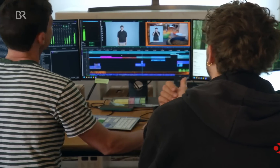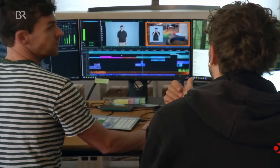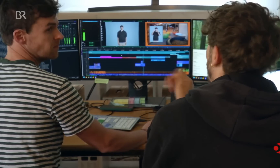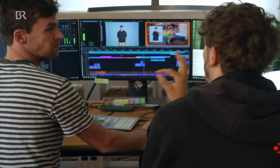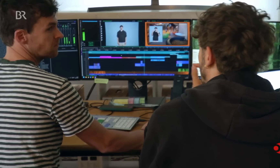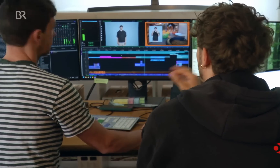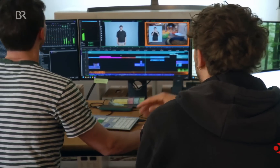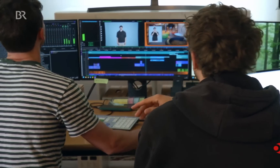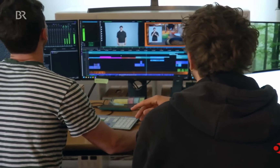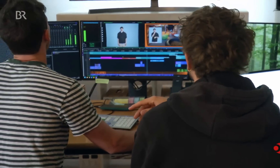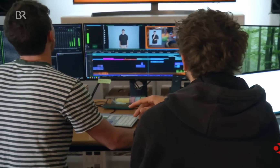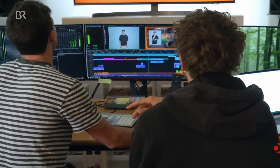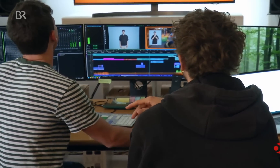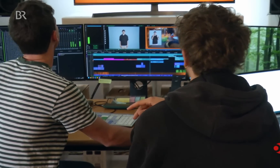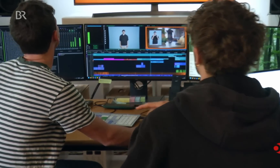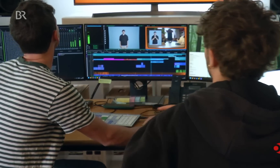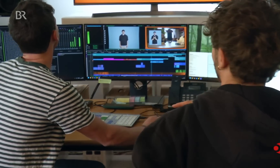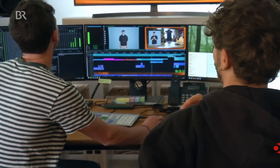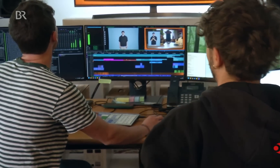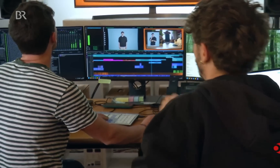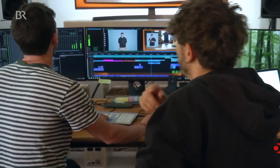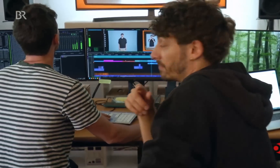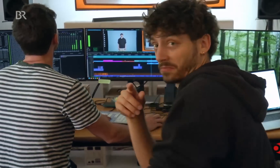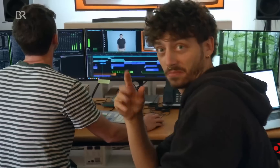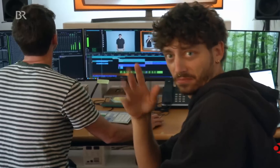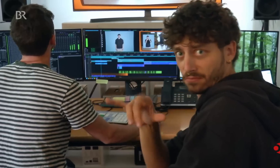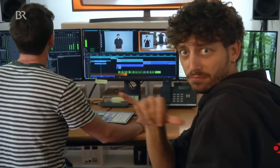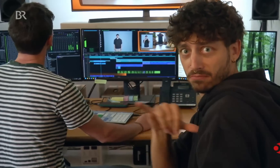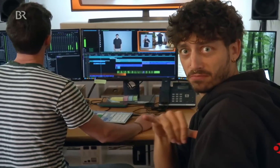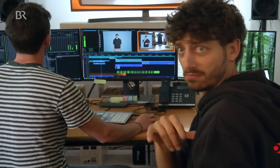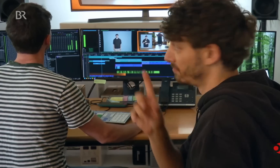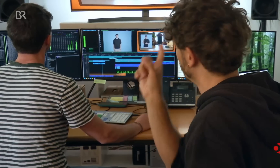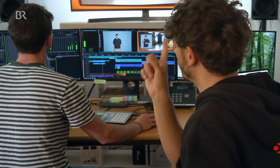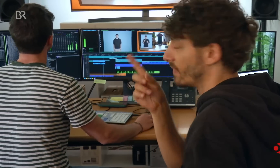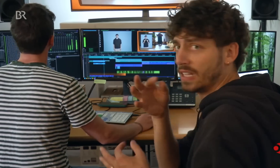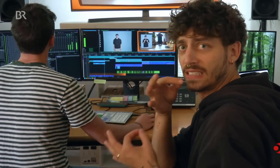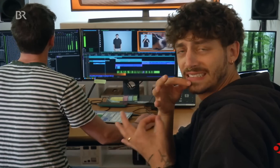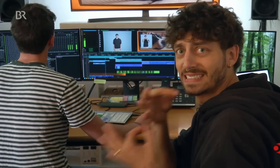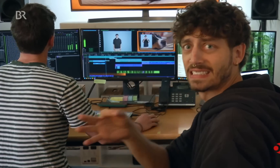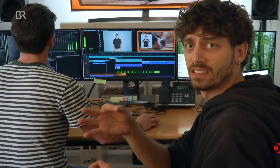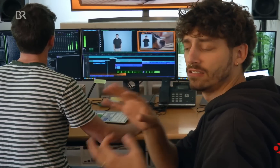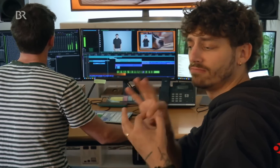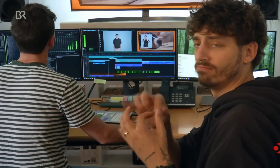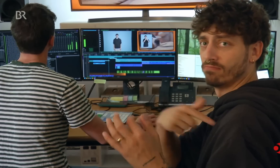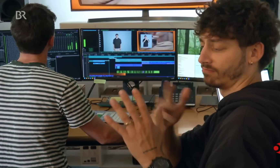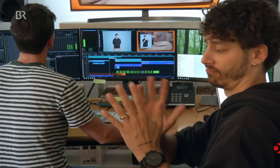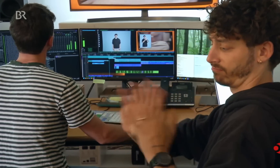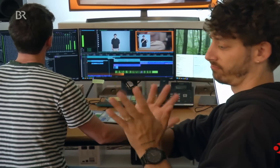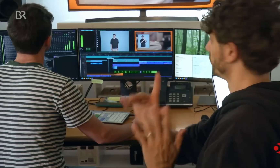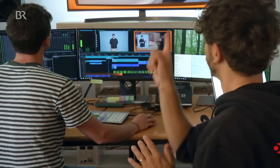Ja, das ist gut. Eigene Momente, ganz besonders beim Füttern oder Kuscheln. Echt spannend. Er schaut wirklich ganz genau darauf, dass meine Gebärden